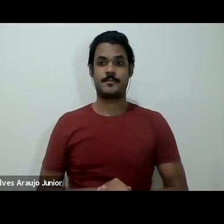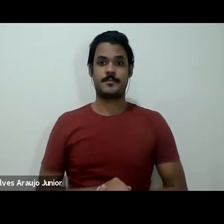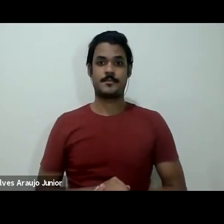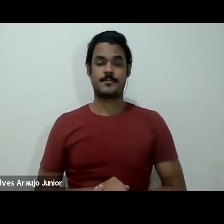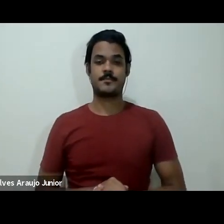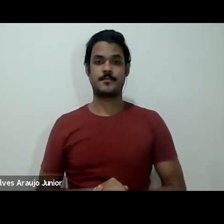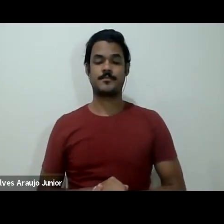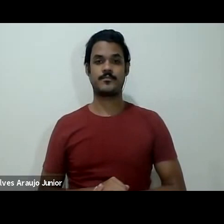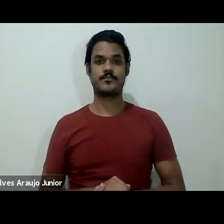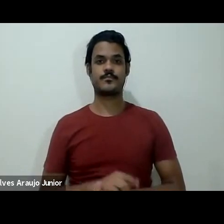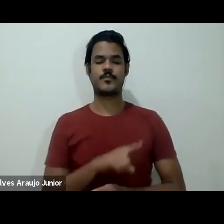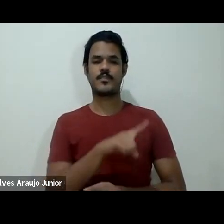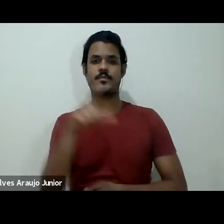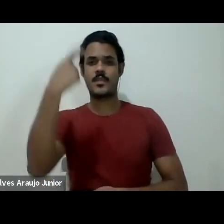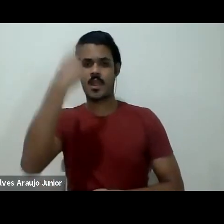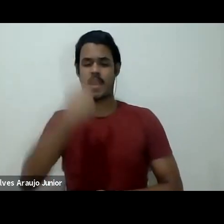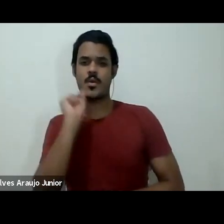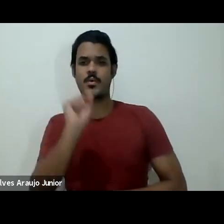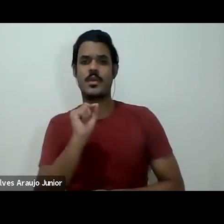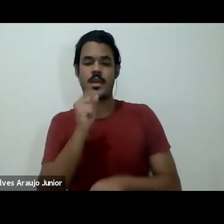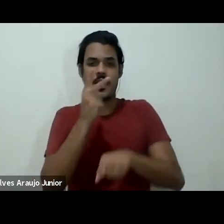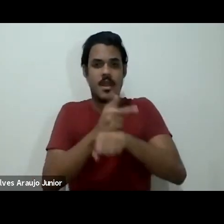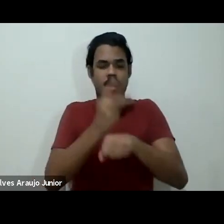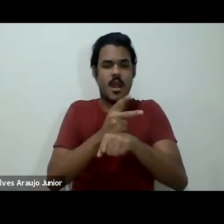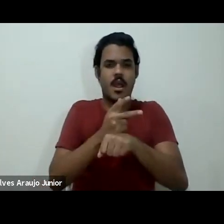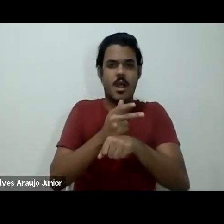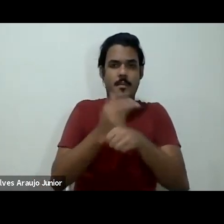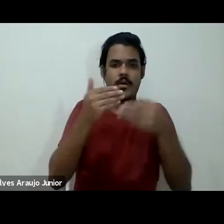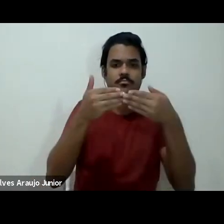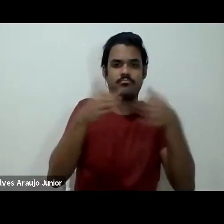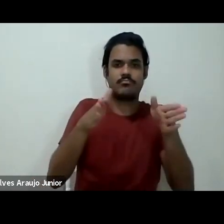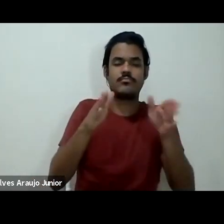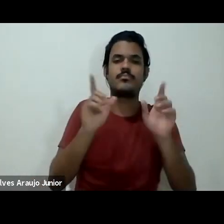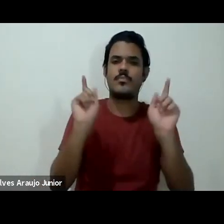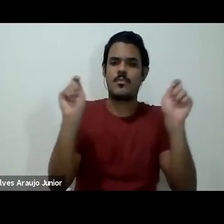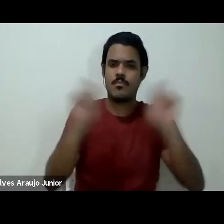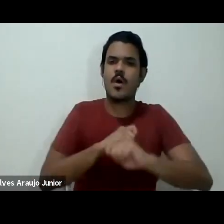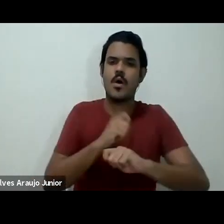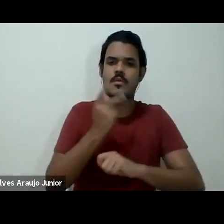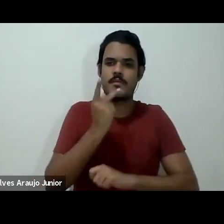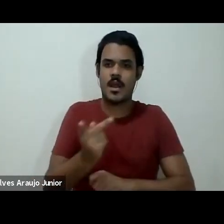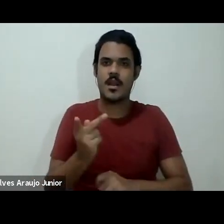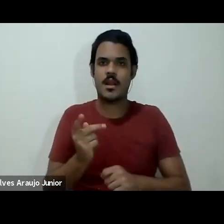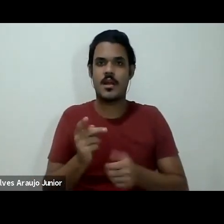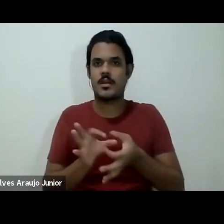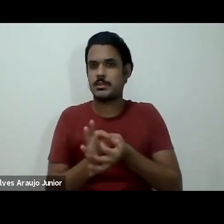Quem quiser ligar a câmera para falar também, por favor, fique à vontade.